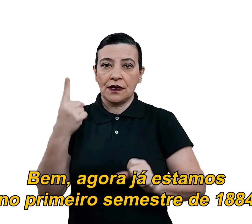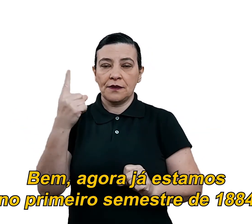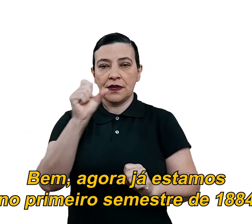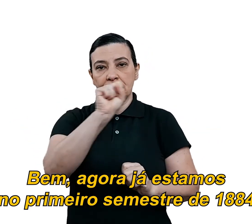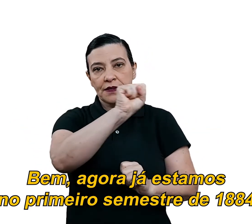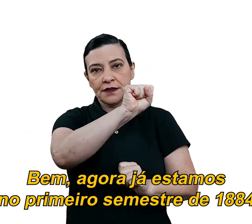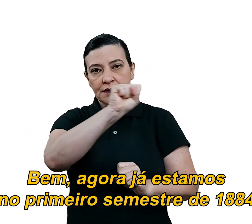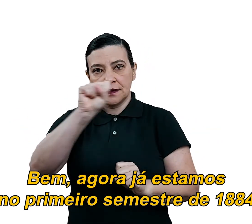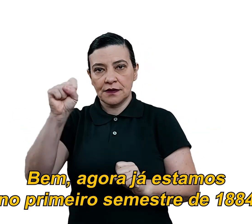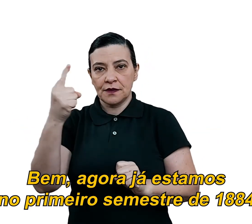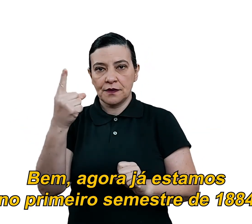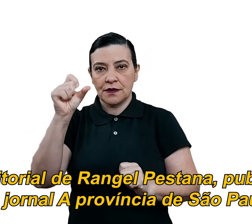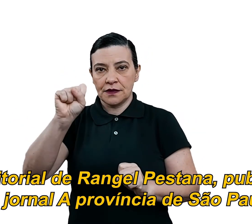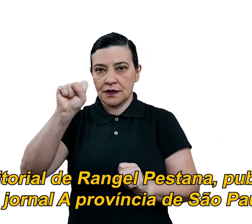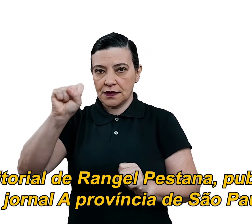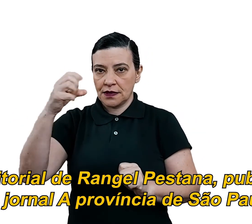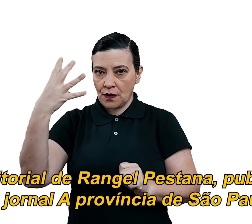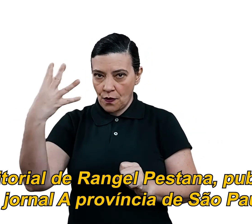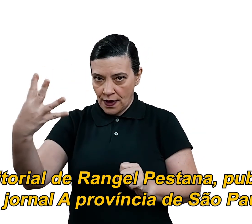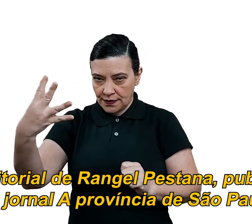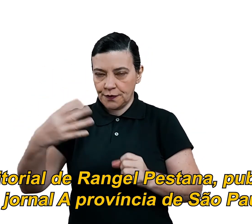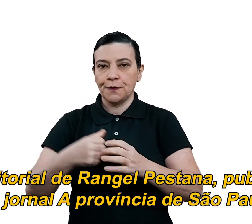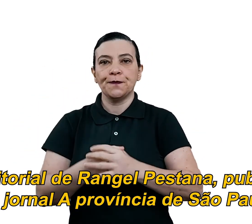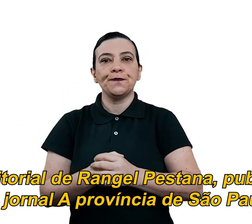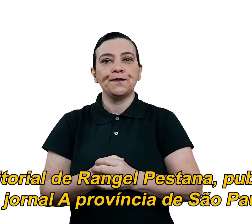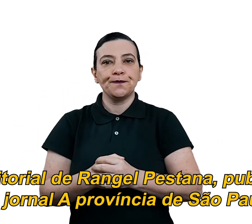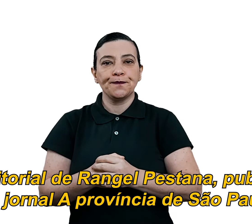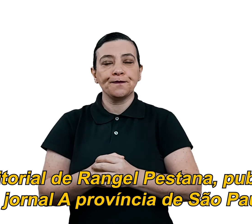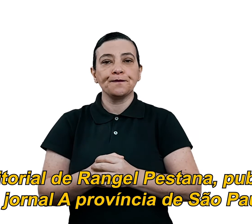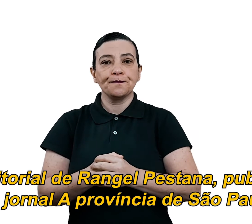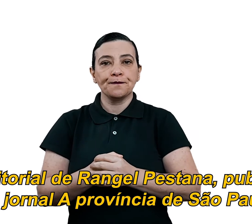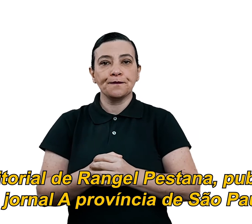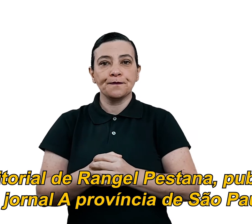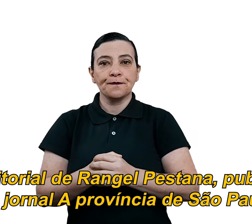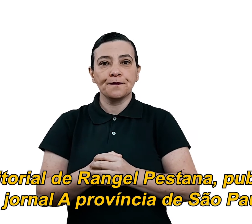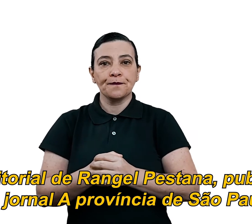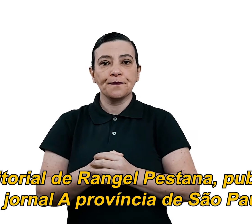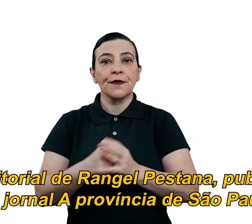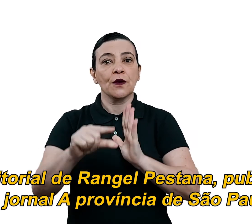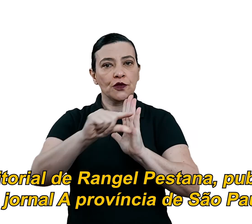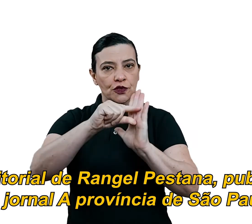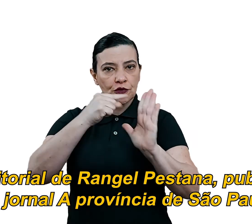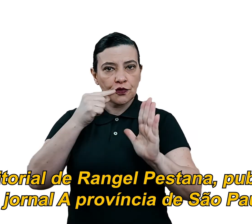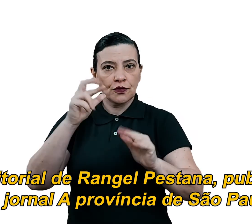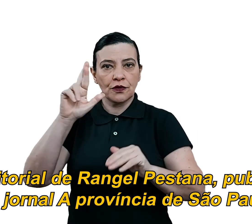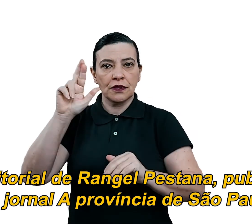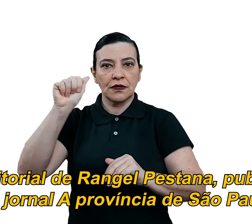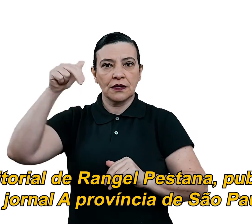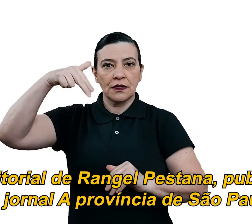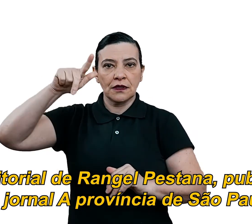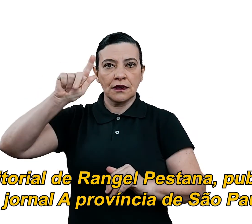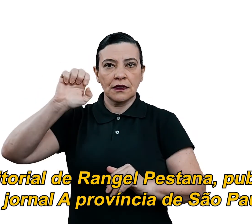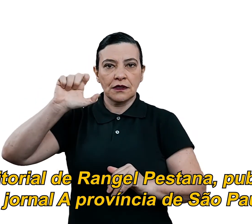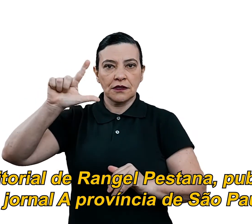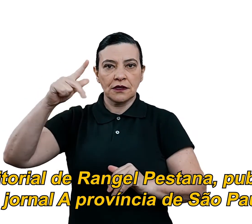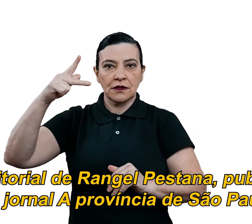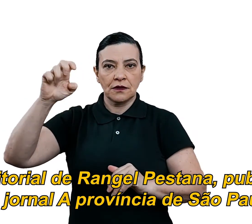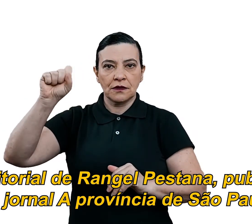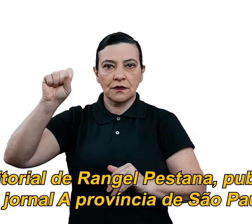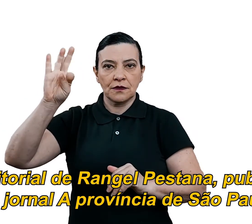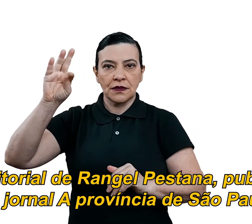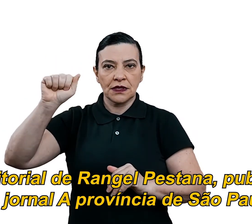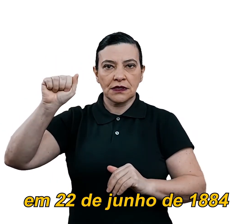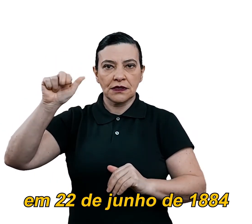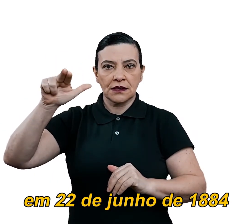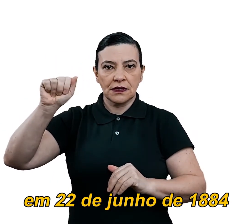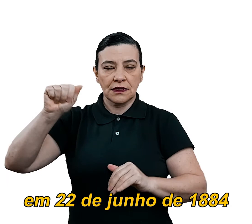de 1884, e o editorial de Rangel Pestana, publicado no jornal A Província de